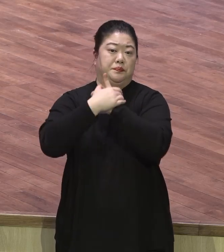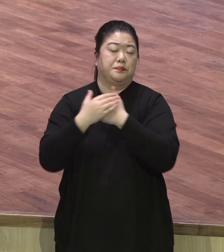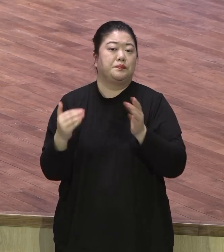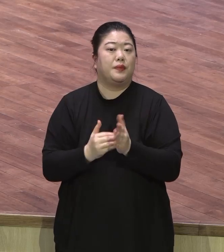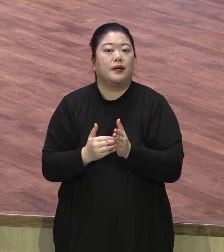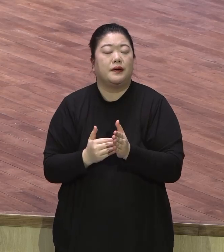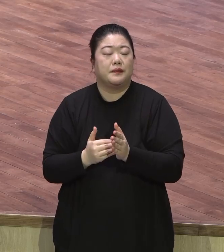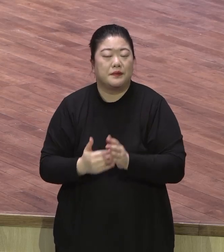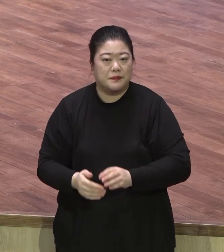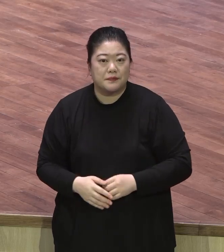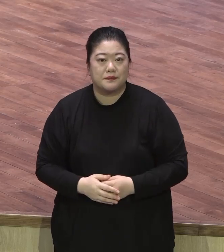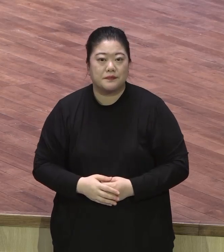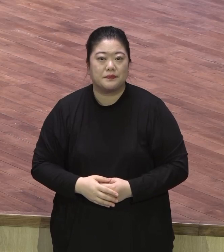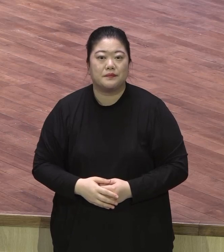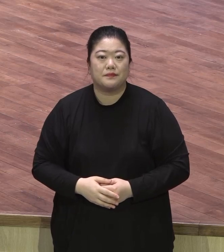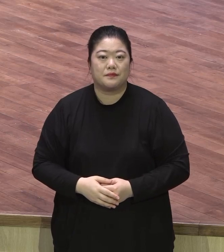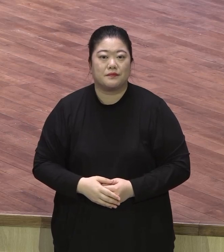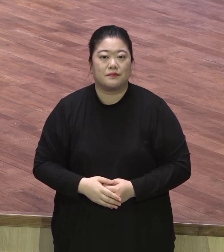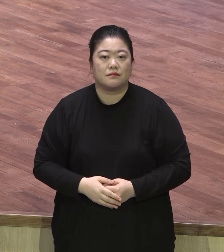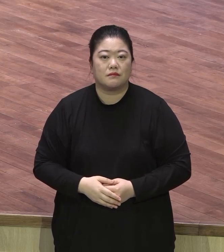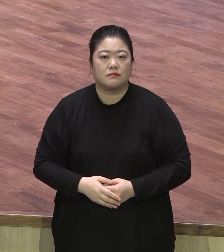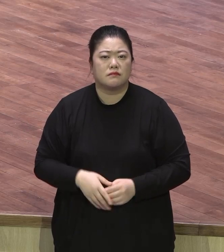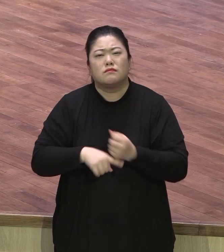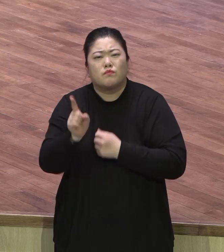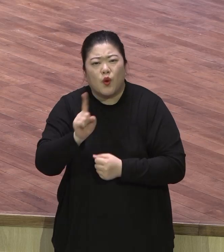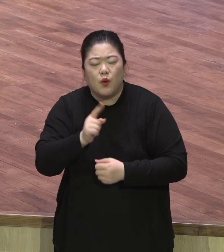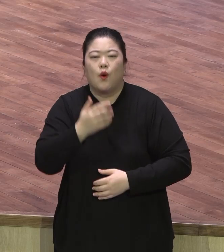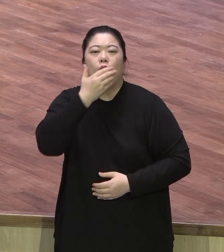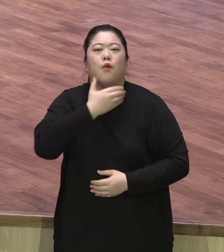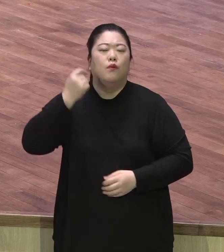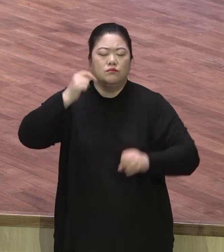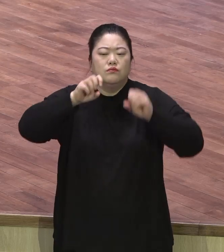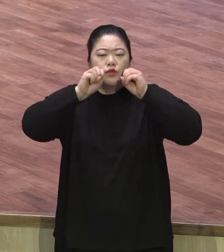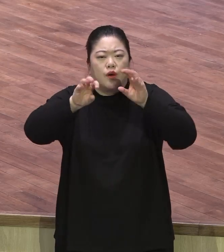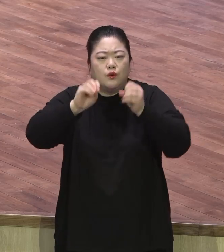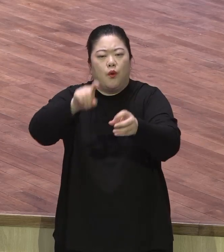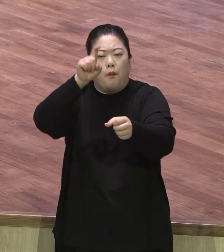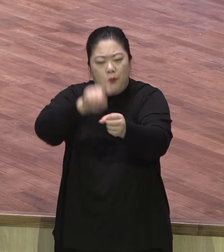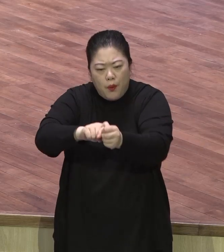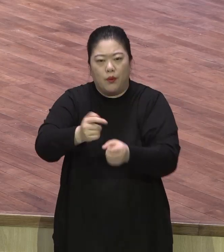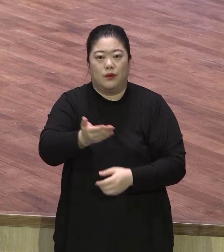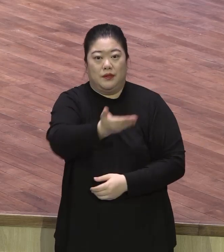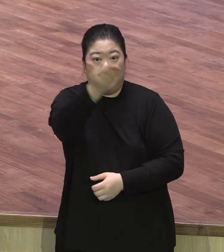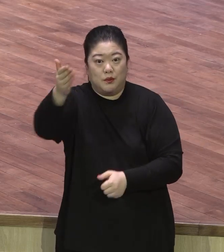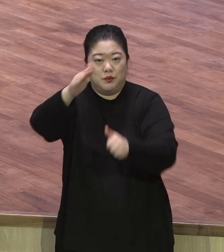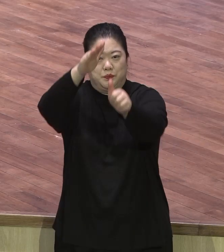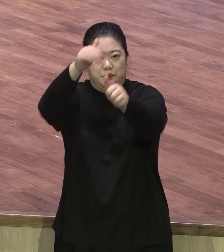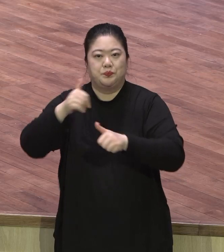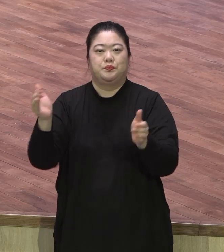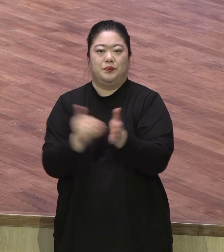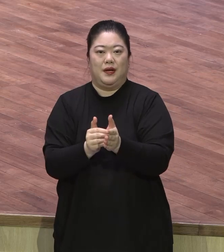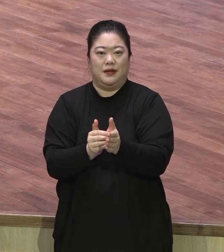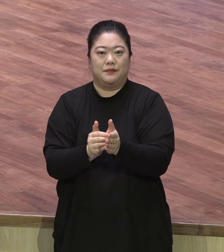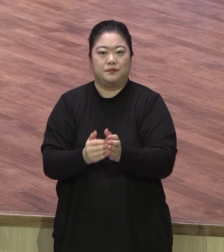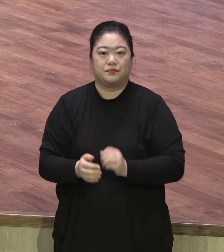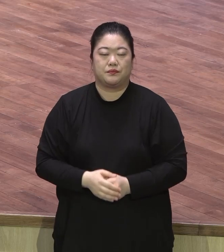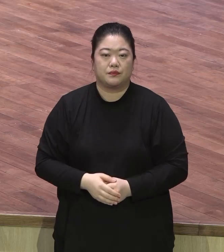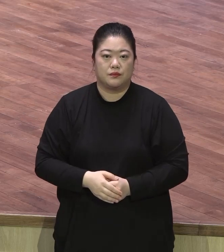결국은 복음을 전파하게 하기 위해서 우리를 물셨다 본문의 제사장은요 여기서 말하는 제사장